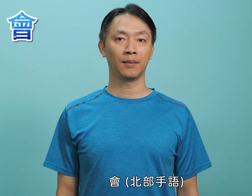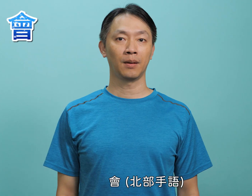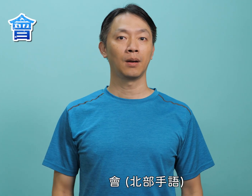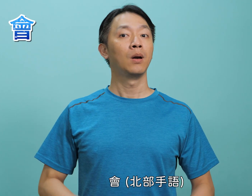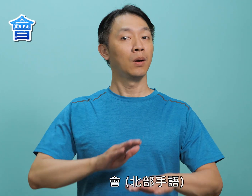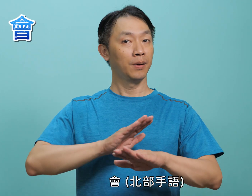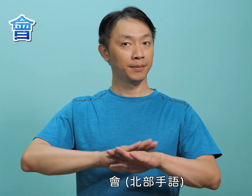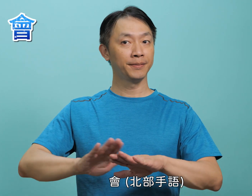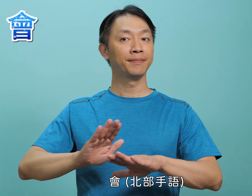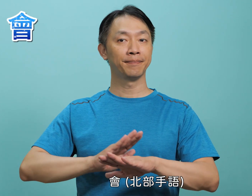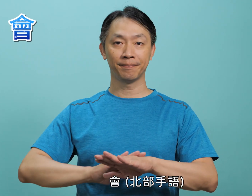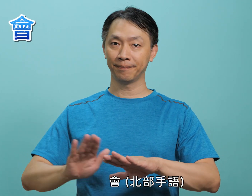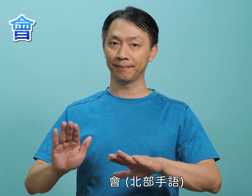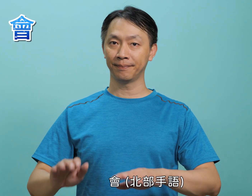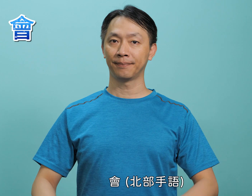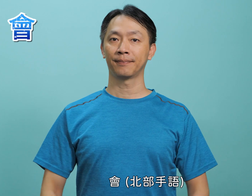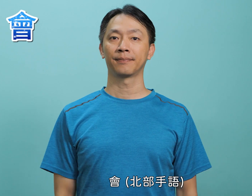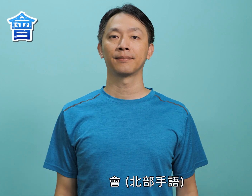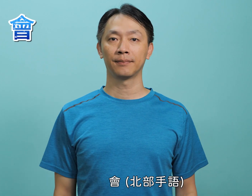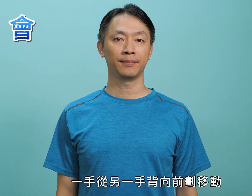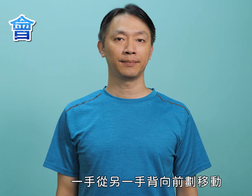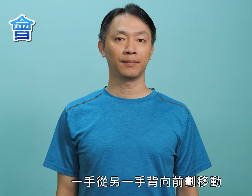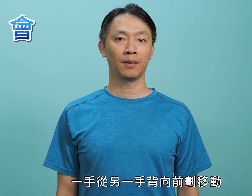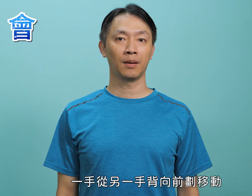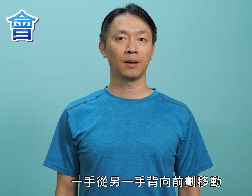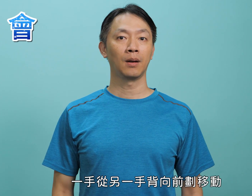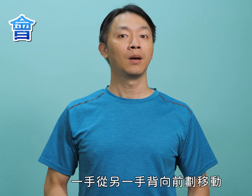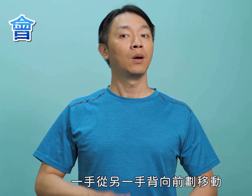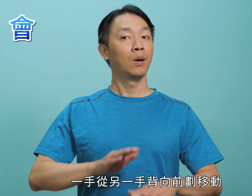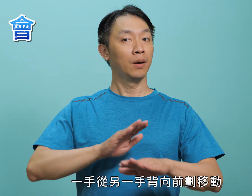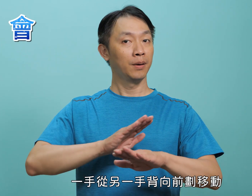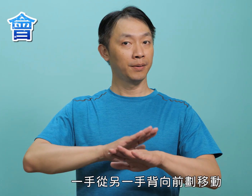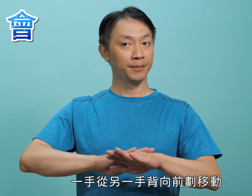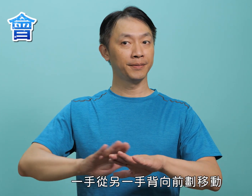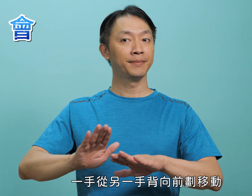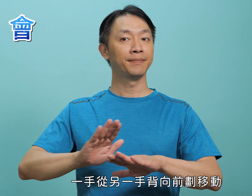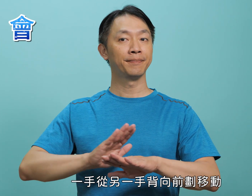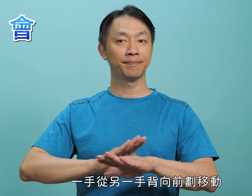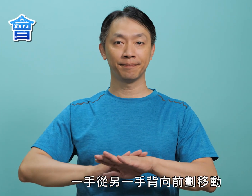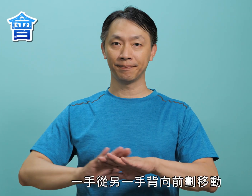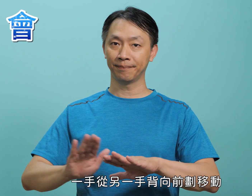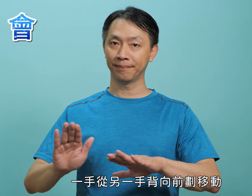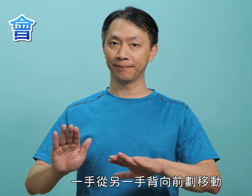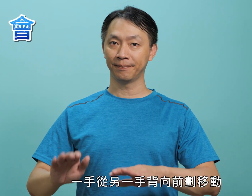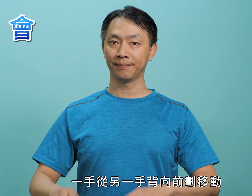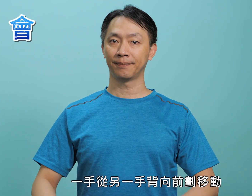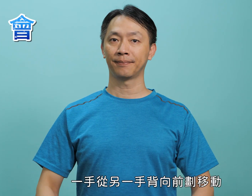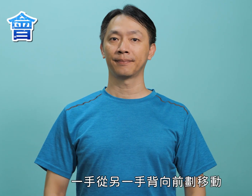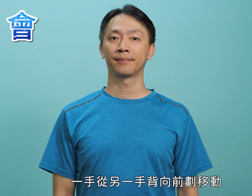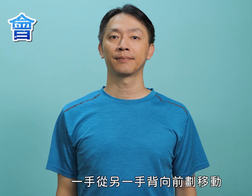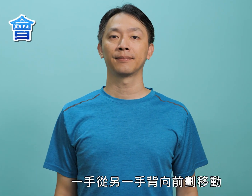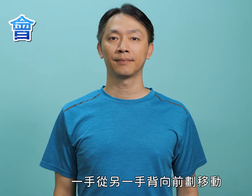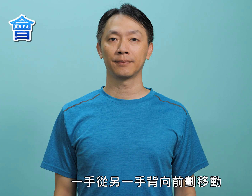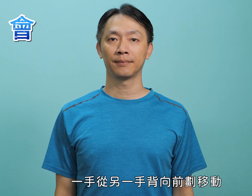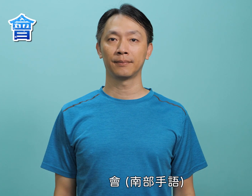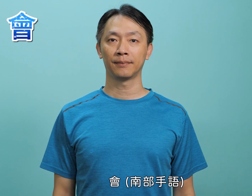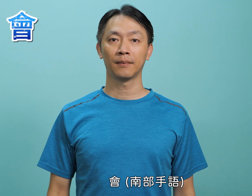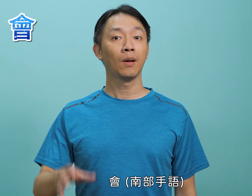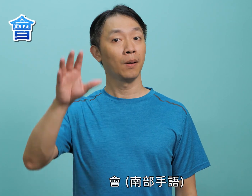会北部手语，一手从另一手背向前滑移动。会南